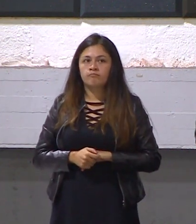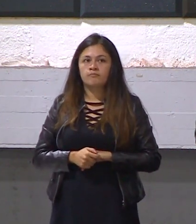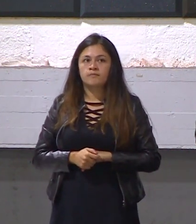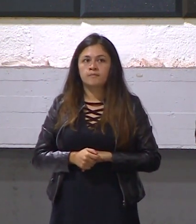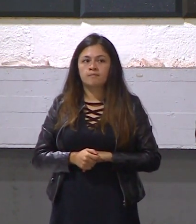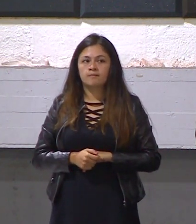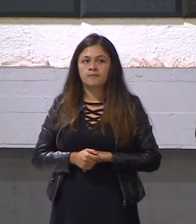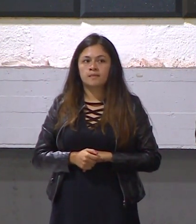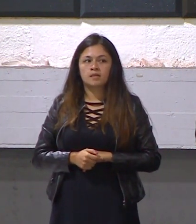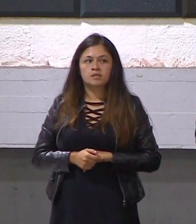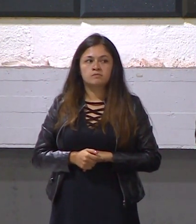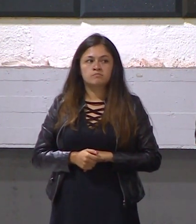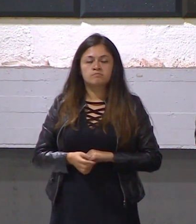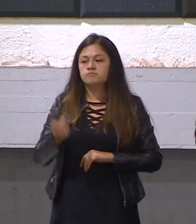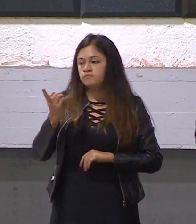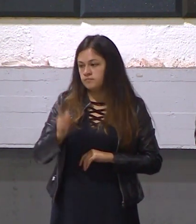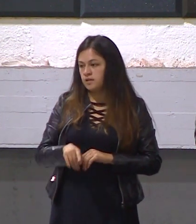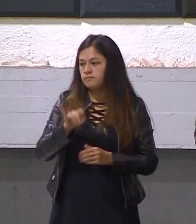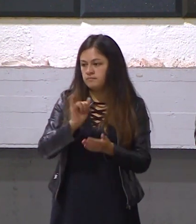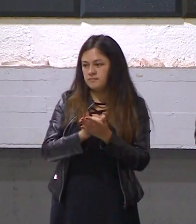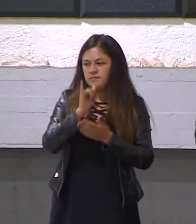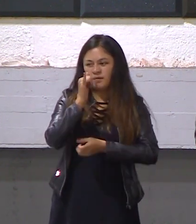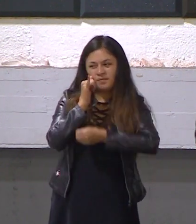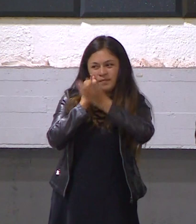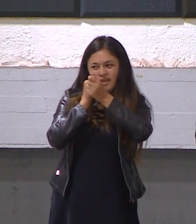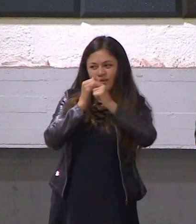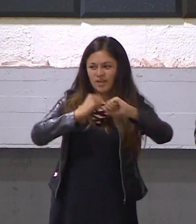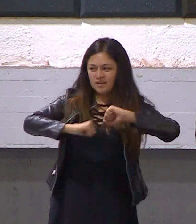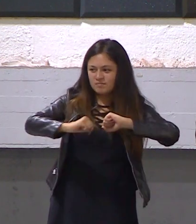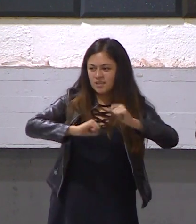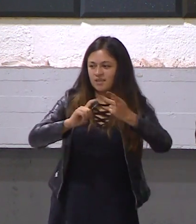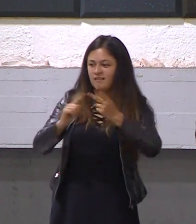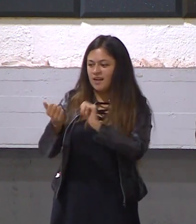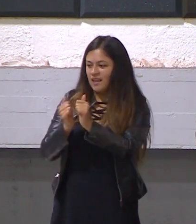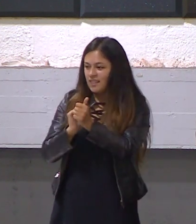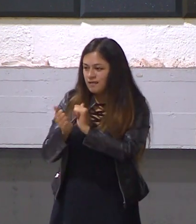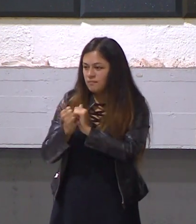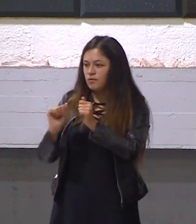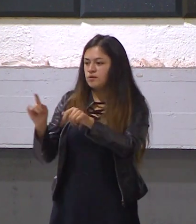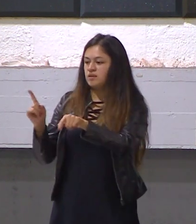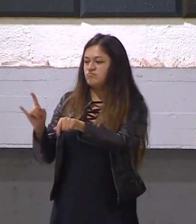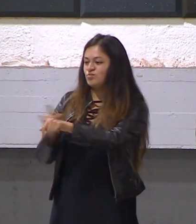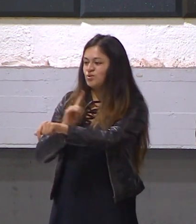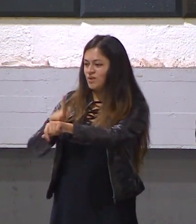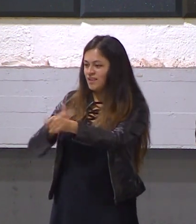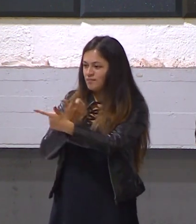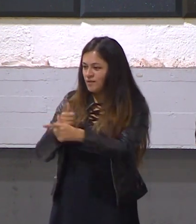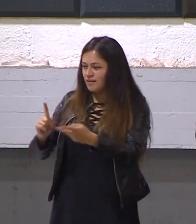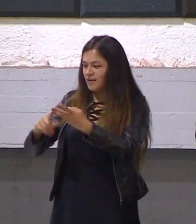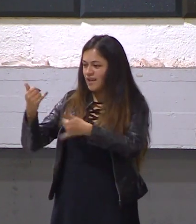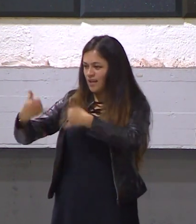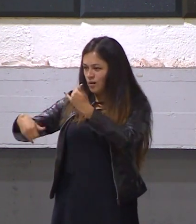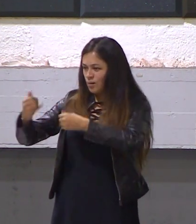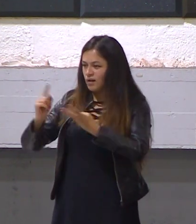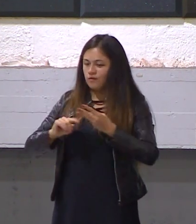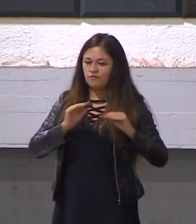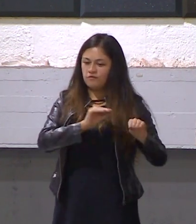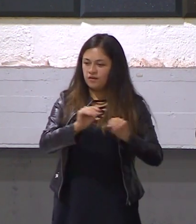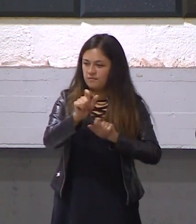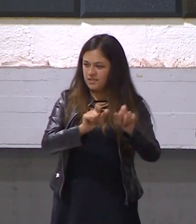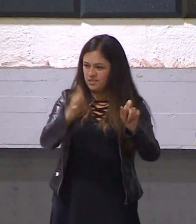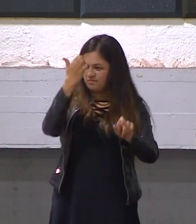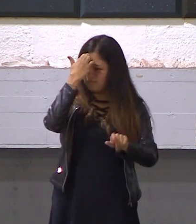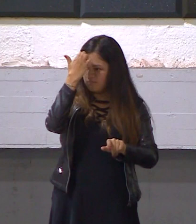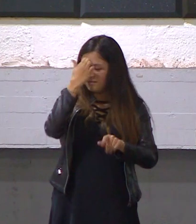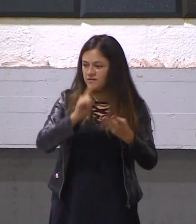así también como en la pedagogía activa el deporte el uso del tiempo libre el juego la formación profesional